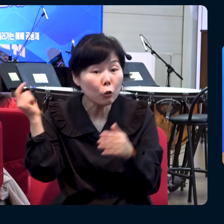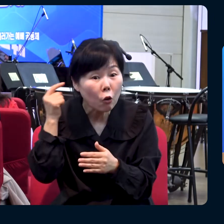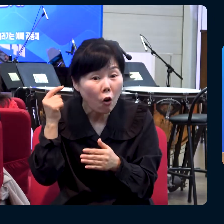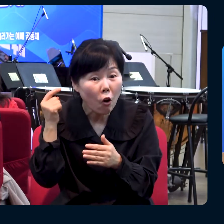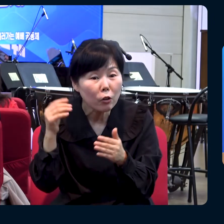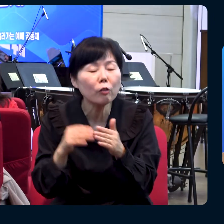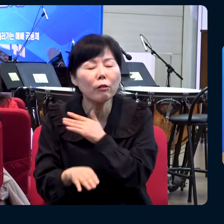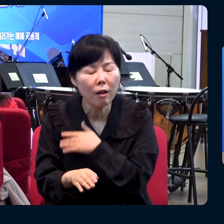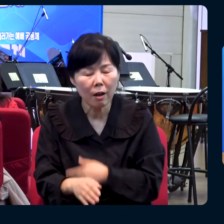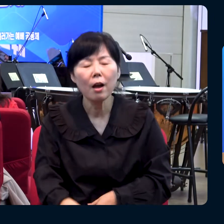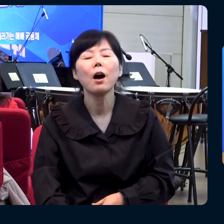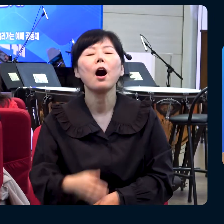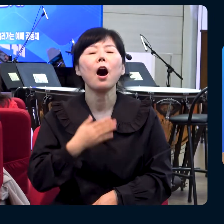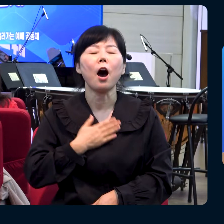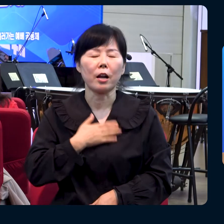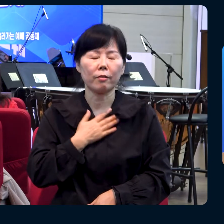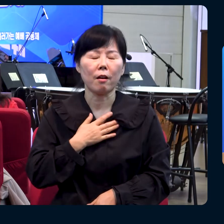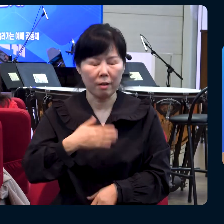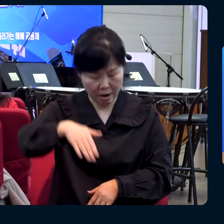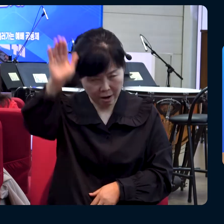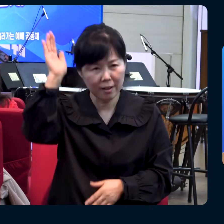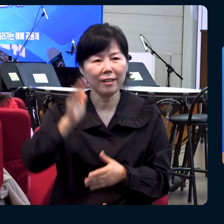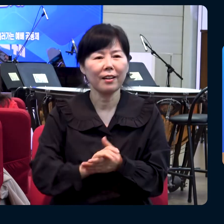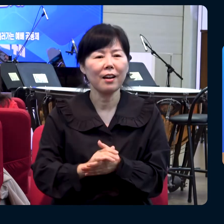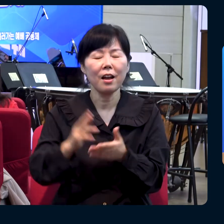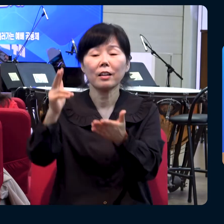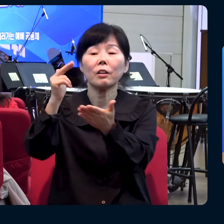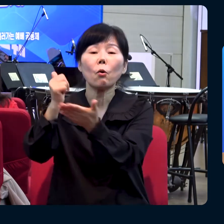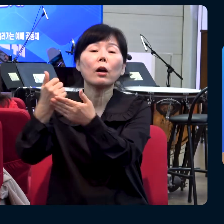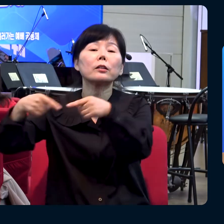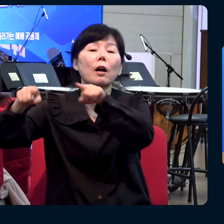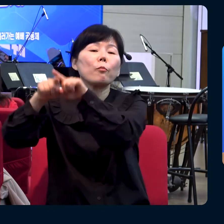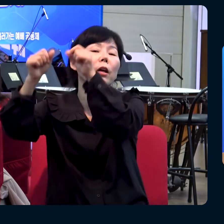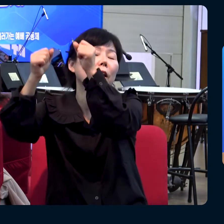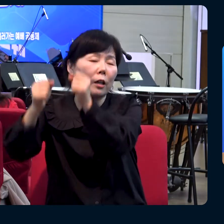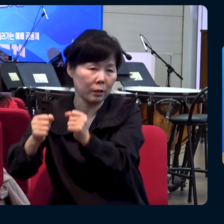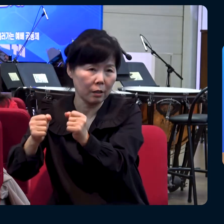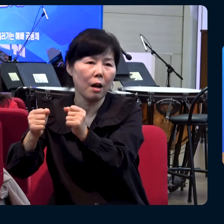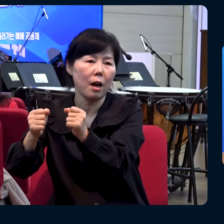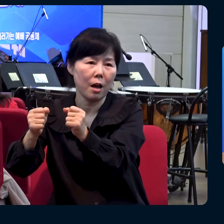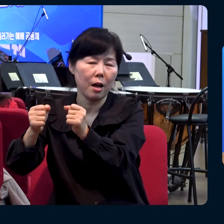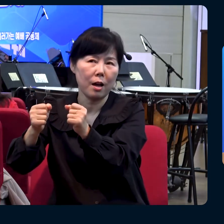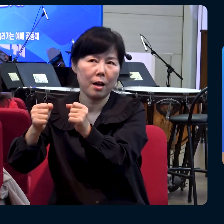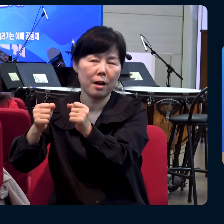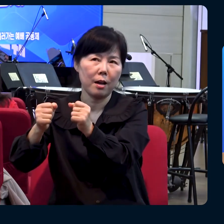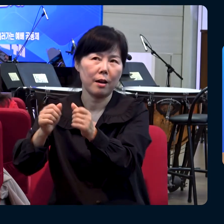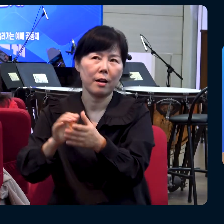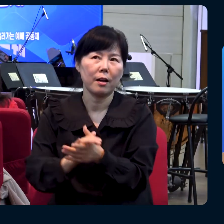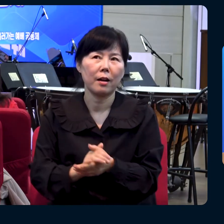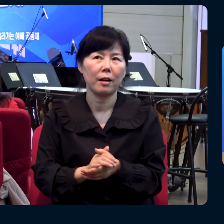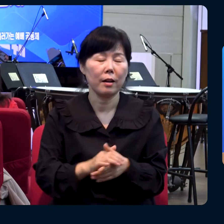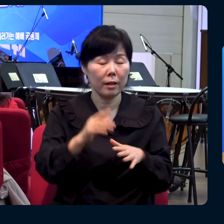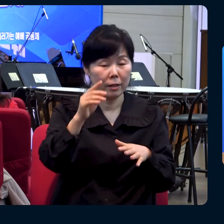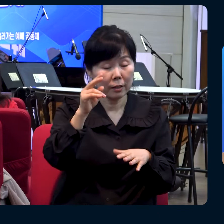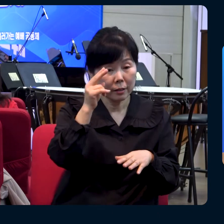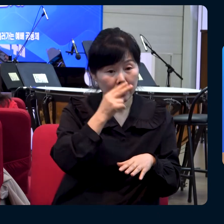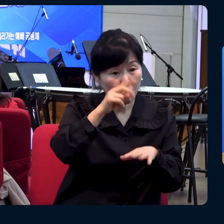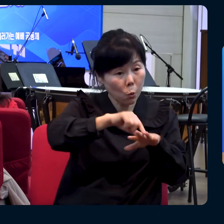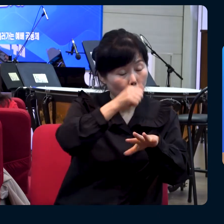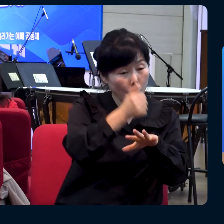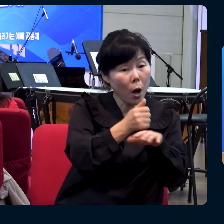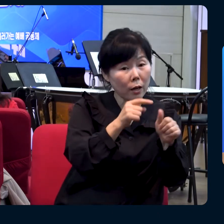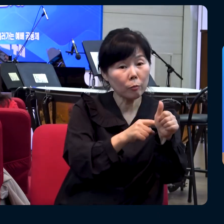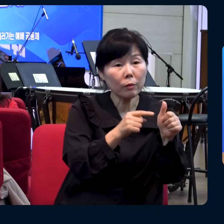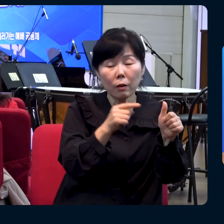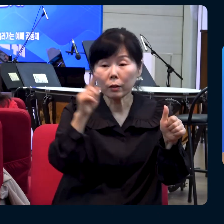그렇구나. 사울이 다윗에게 이르되 가라, 여호와께서 너와 함께 계시리라. 이렇게 말하는 거 보면 사울 왕이